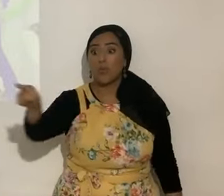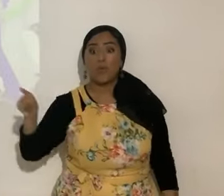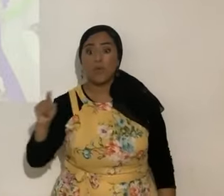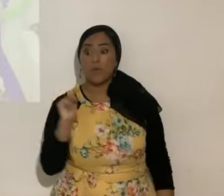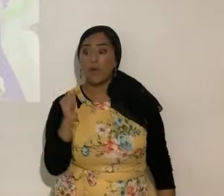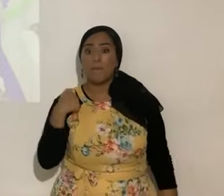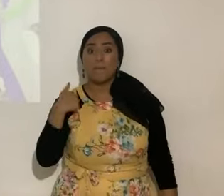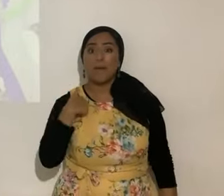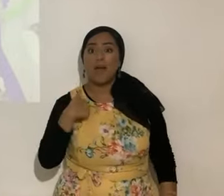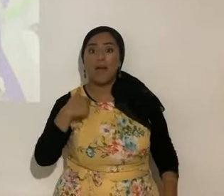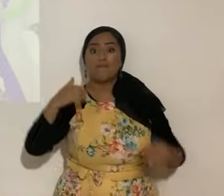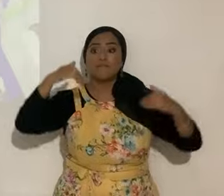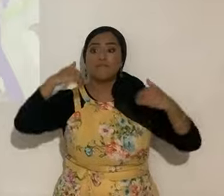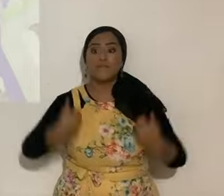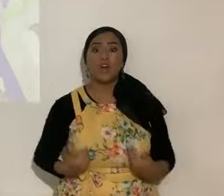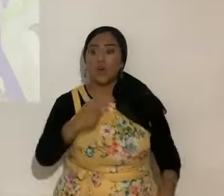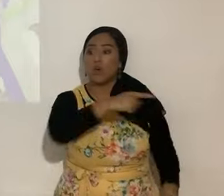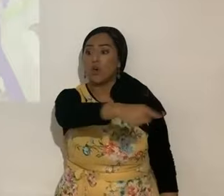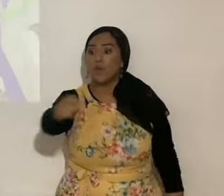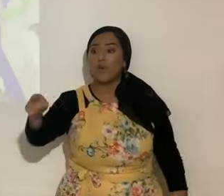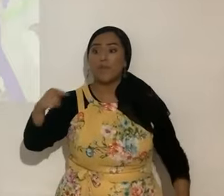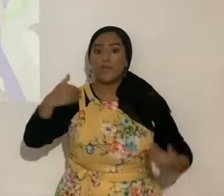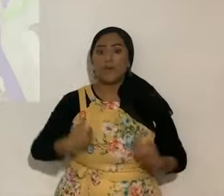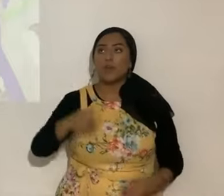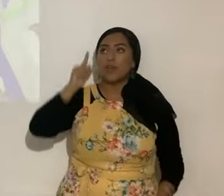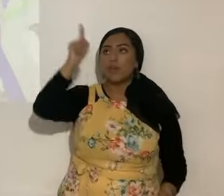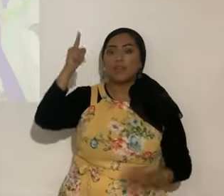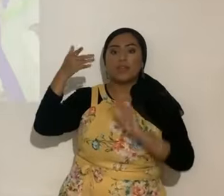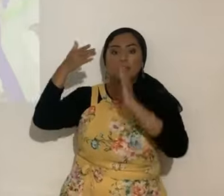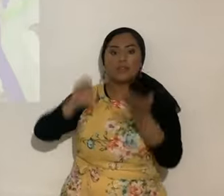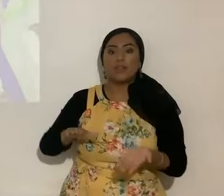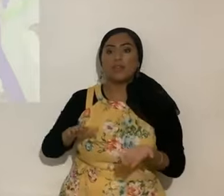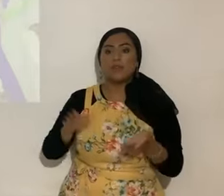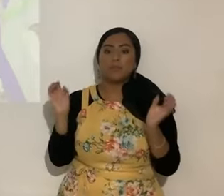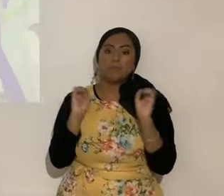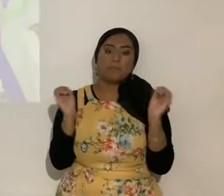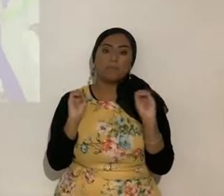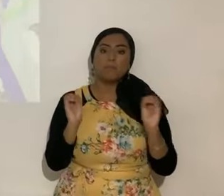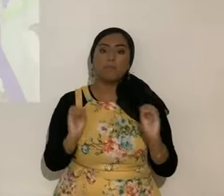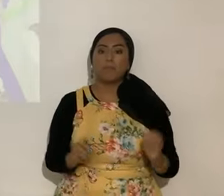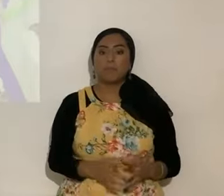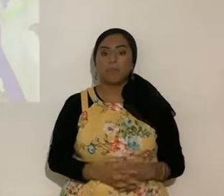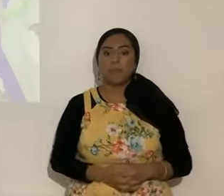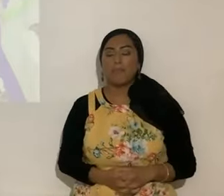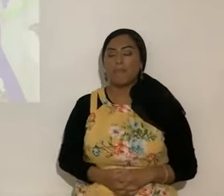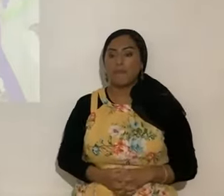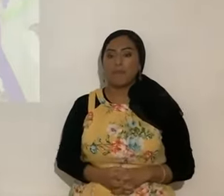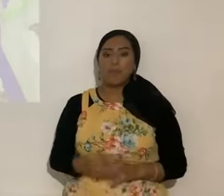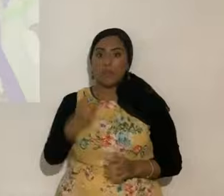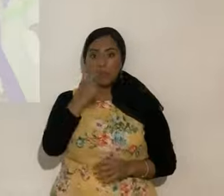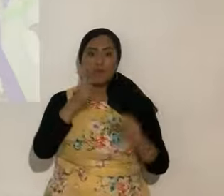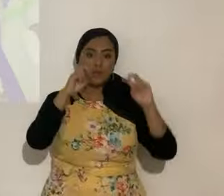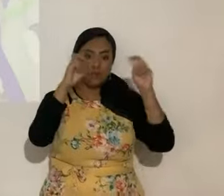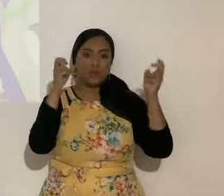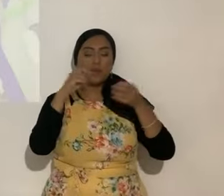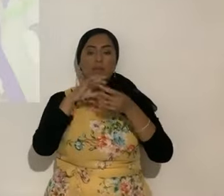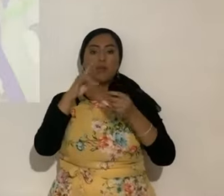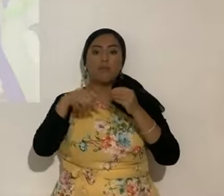culpa, por nuestros pecados, él tuvo que sufrir lo que sufrió. Vean el tema de Pesach.